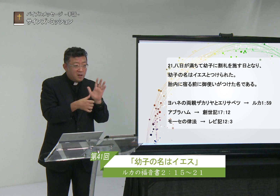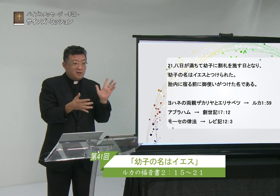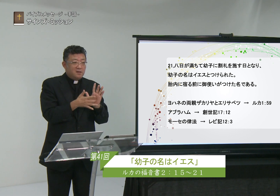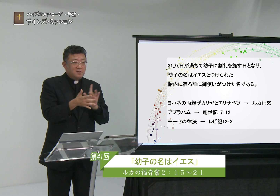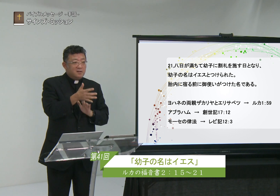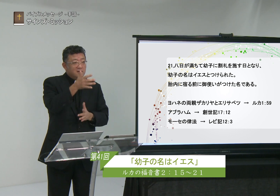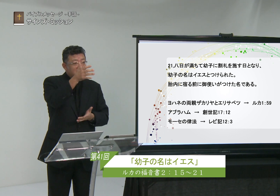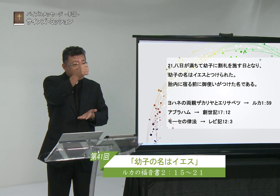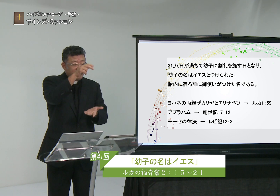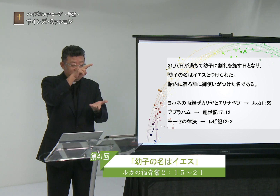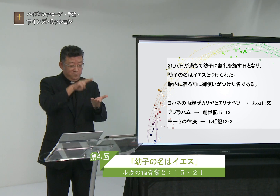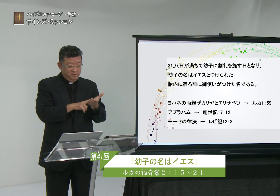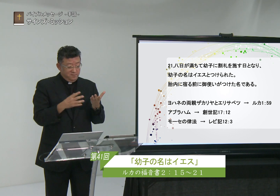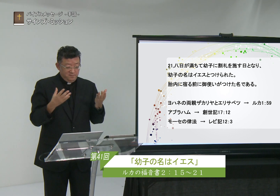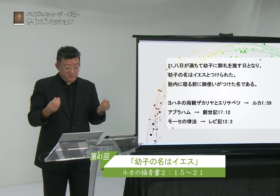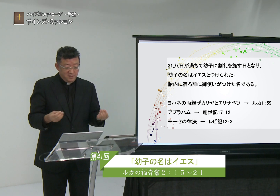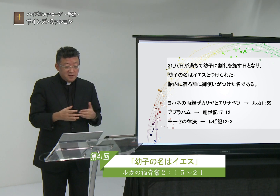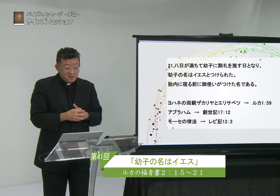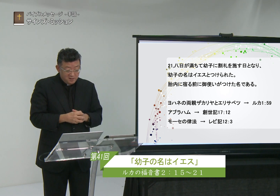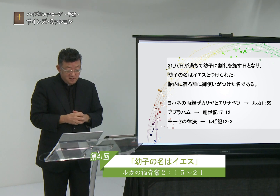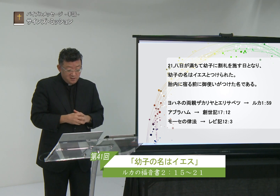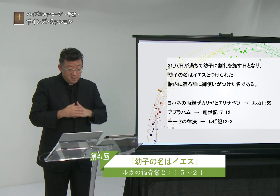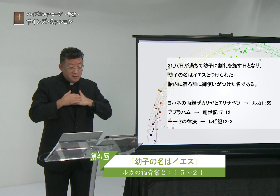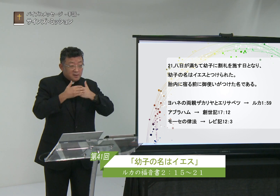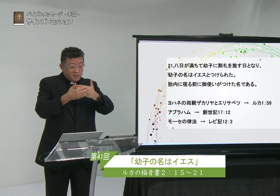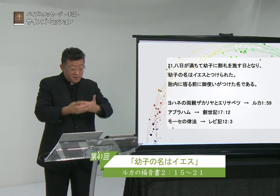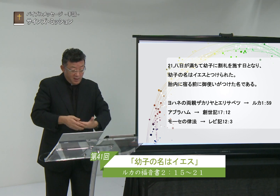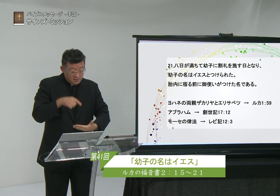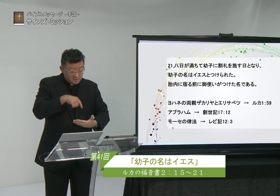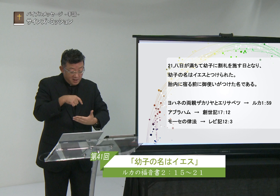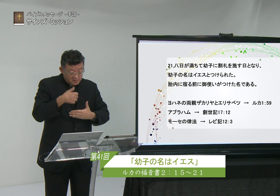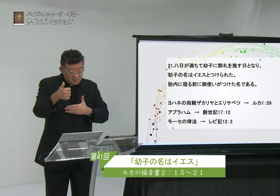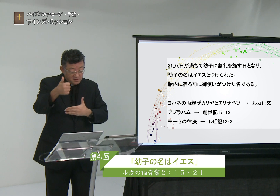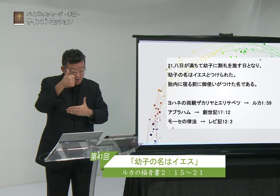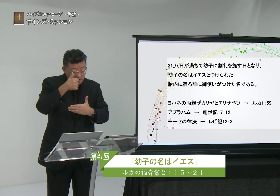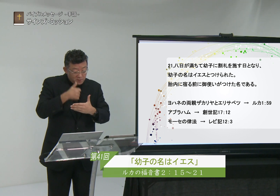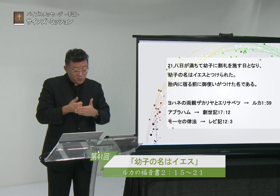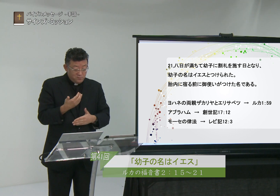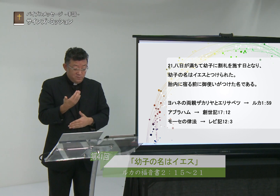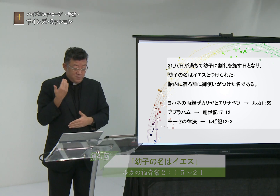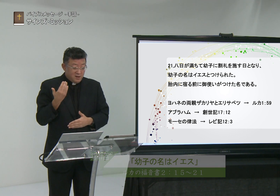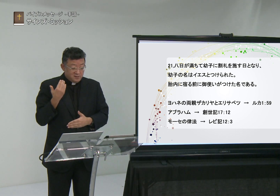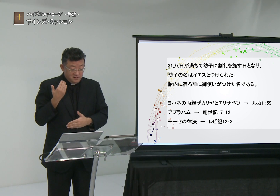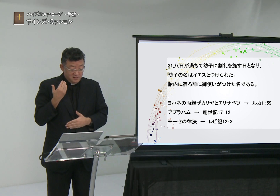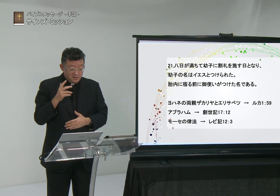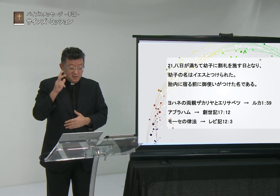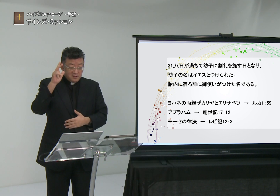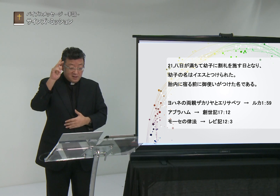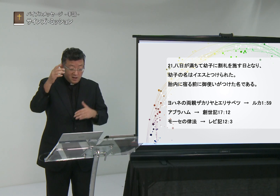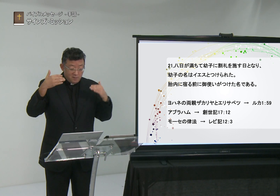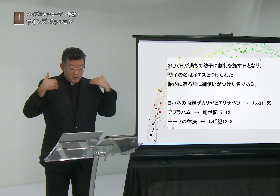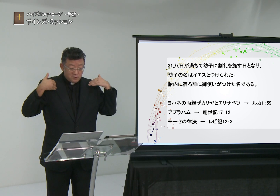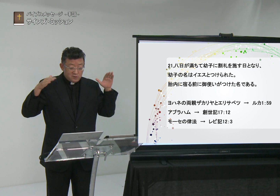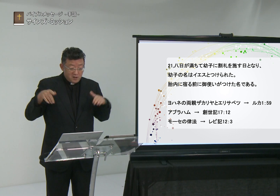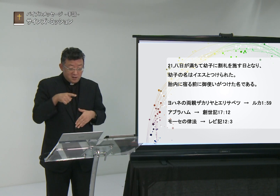幼子に割礼を施す仁成幼児の名はイエスと付けられた体内に宿る前